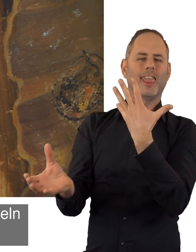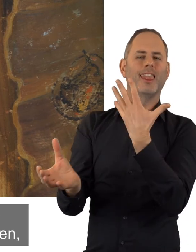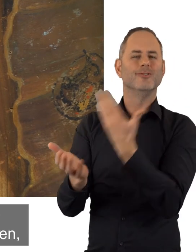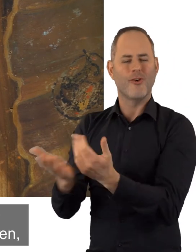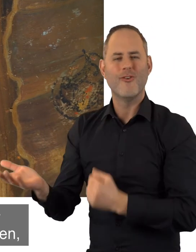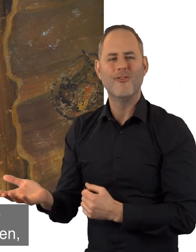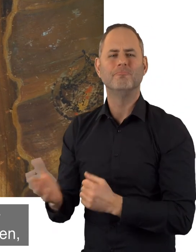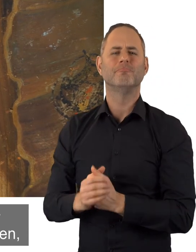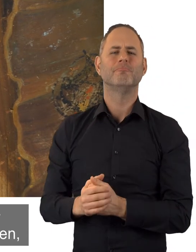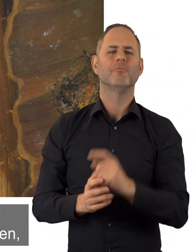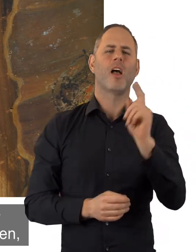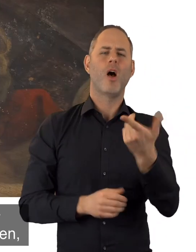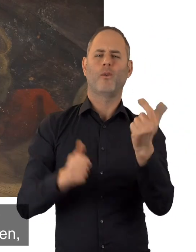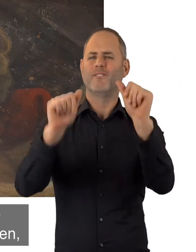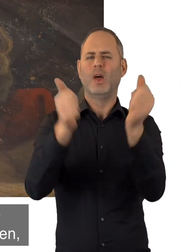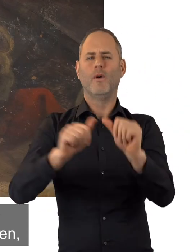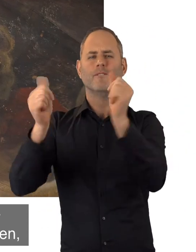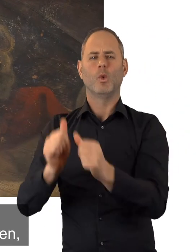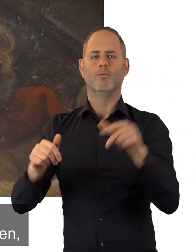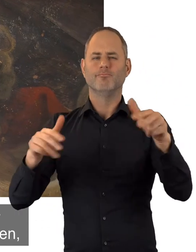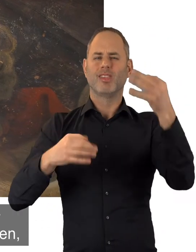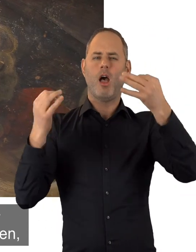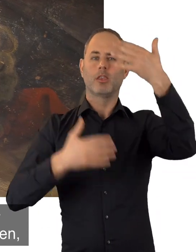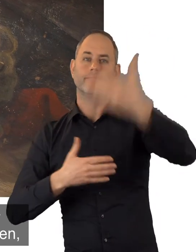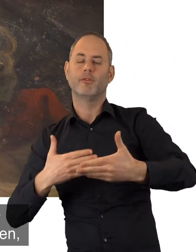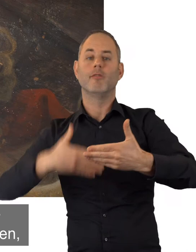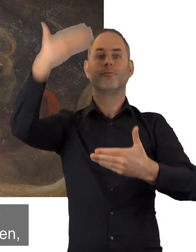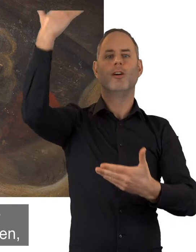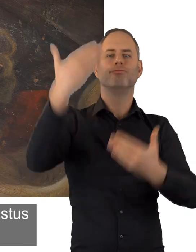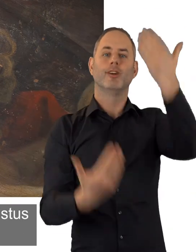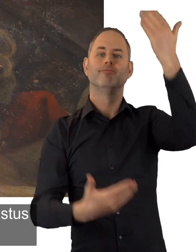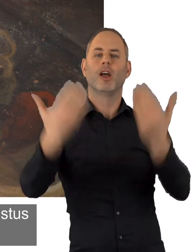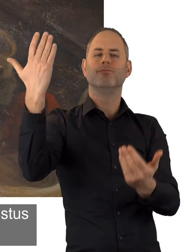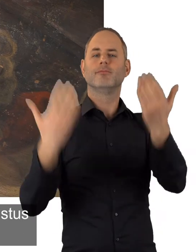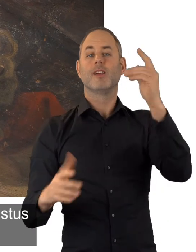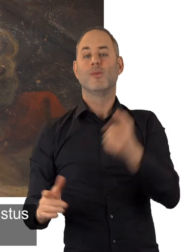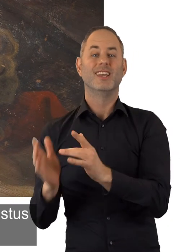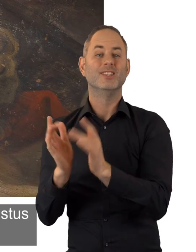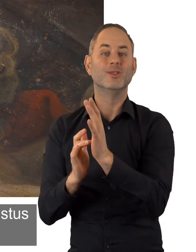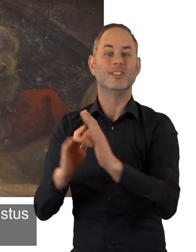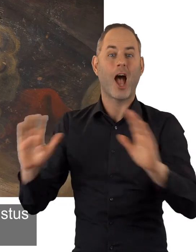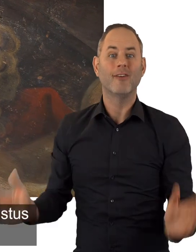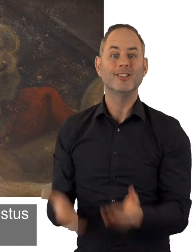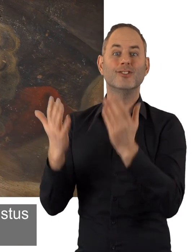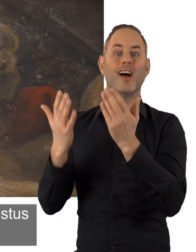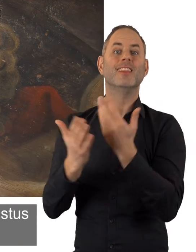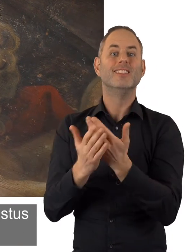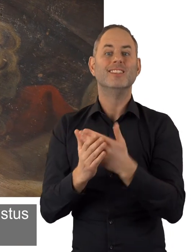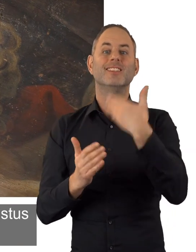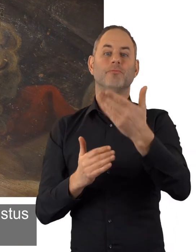Oft konnten Figuren auf- und abwärts gezogen werden, etwa der auferstandene Christus dann am